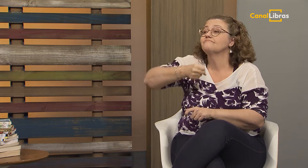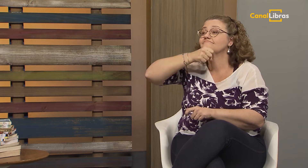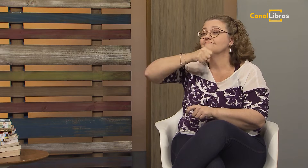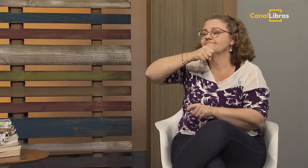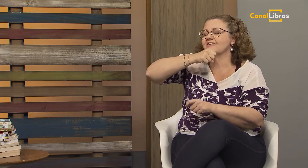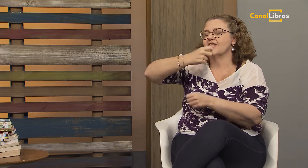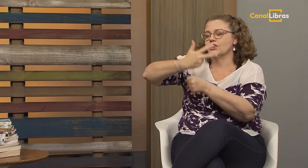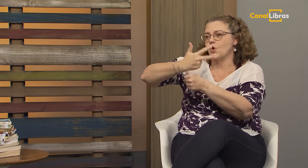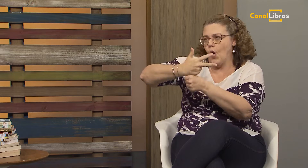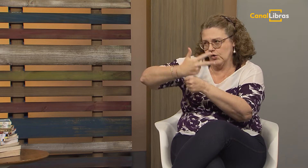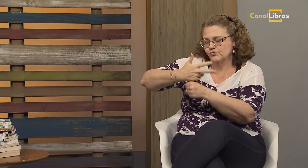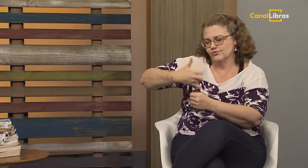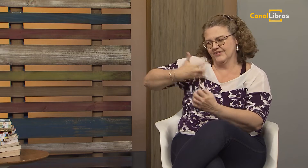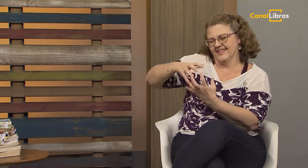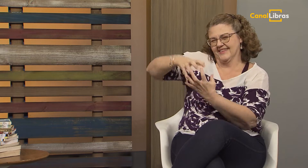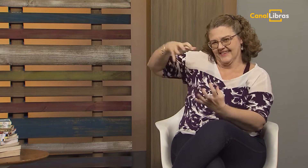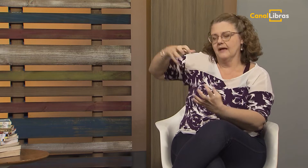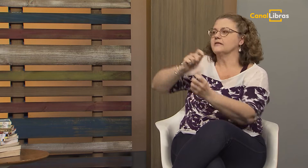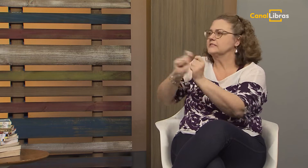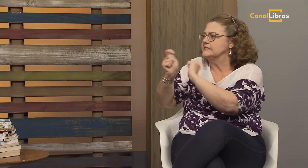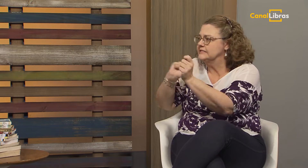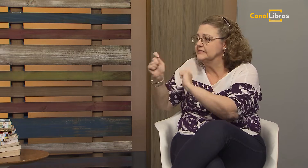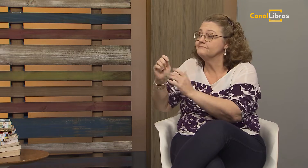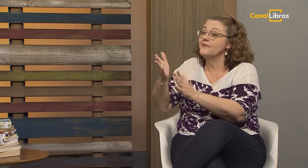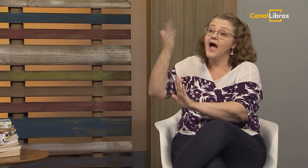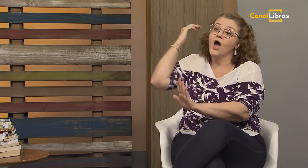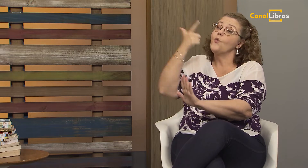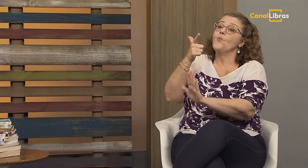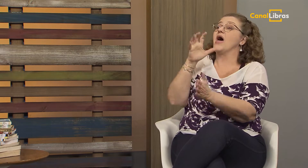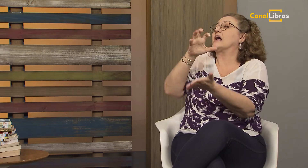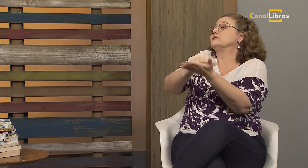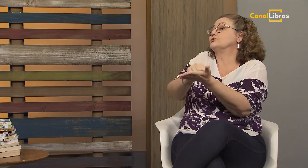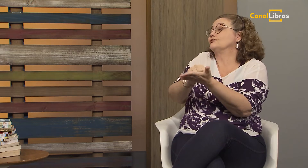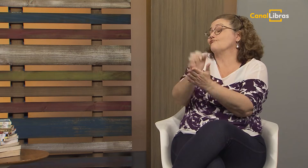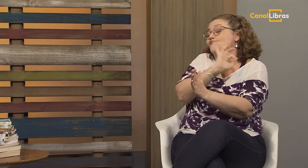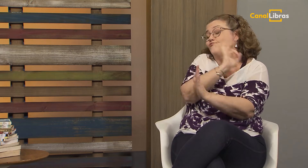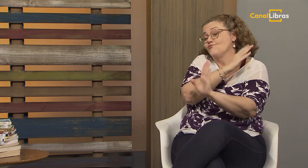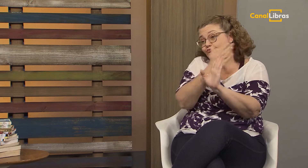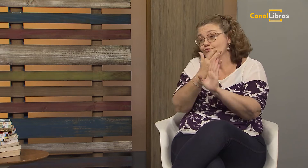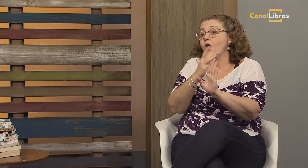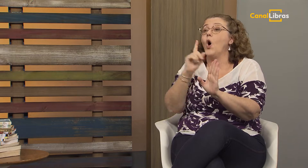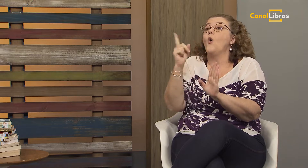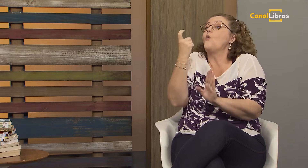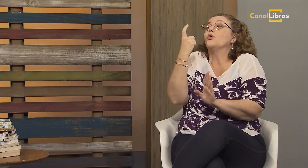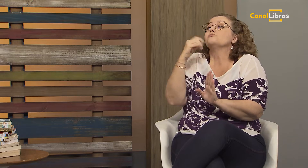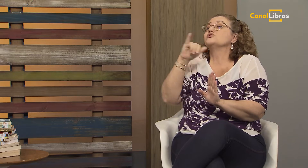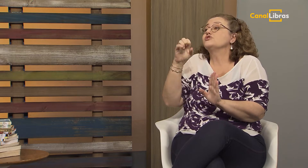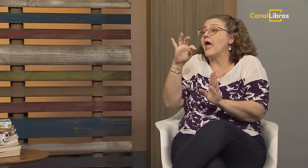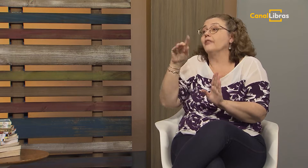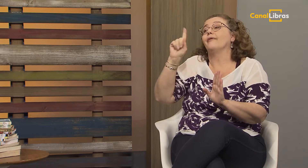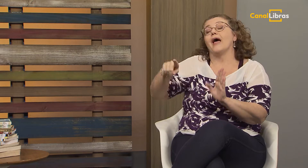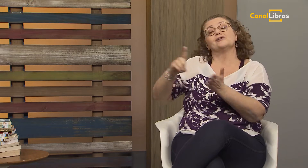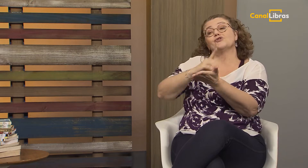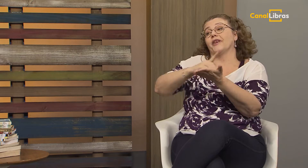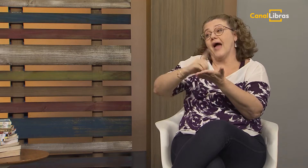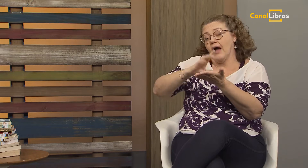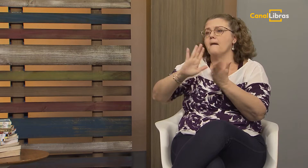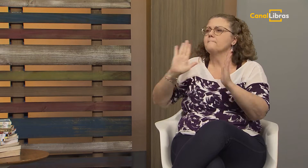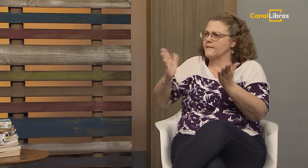ter mais fontes, né? Porque a única forma de conseguir registro foi através dos dicionários. Mas é importante